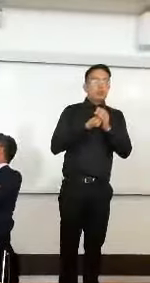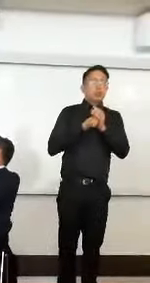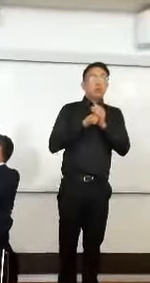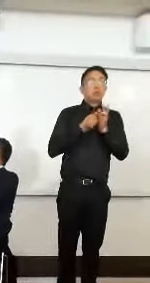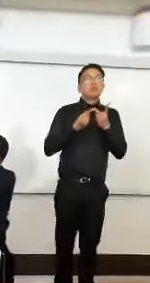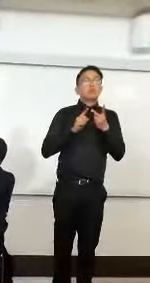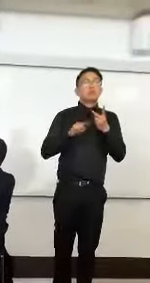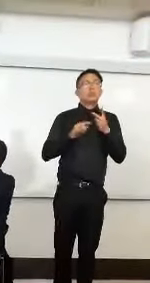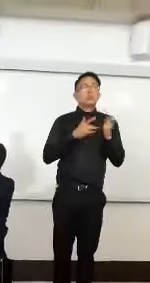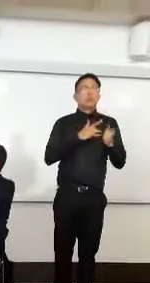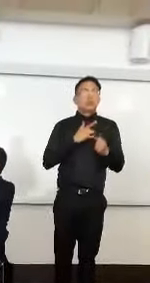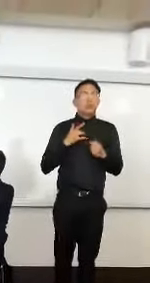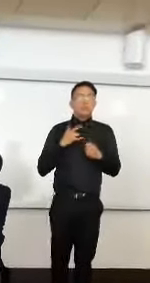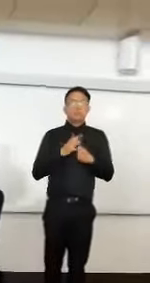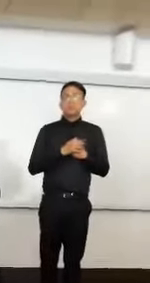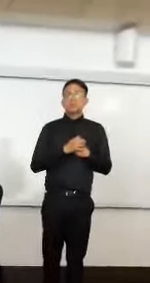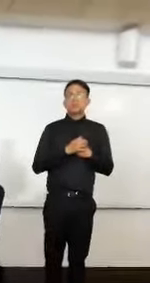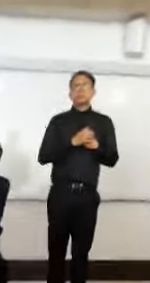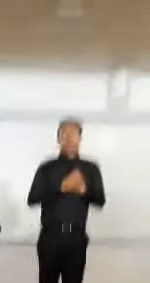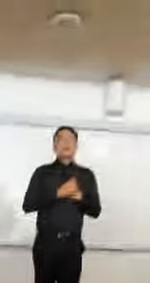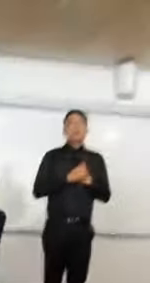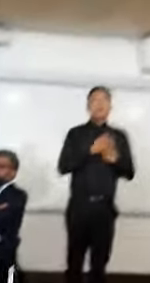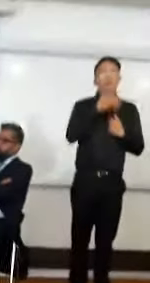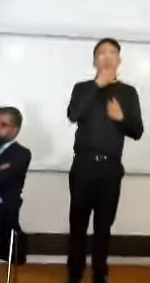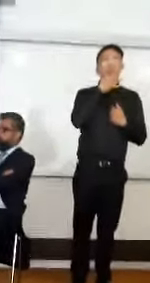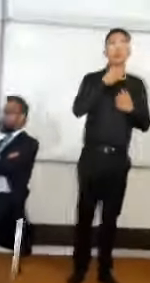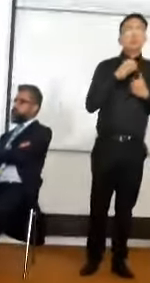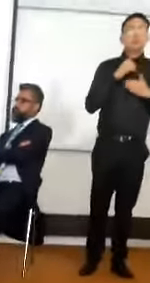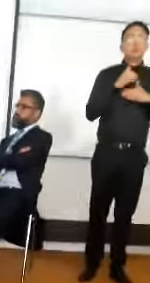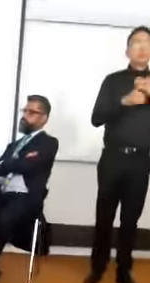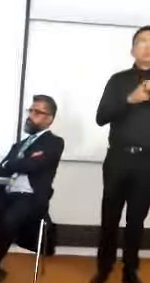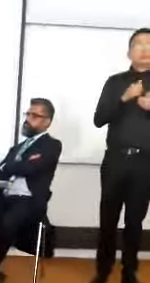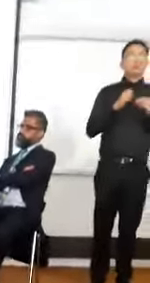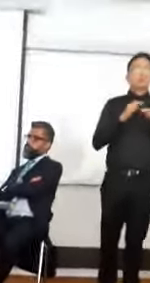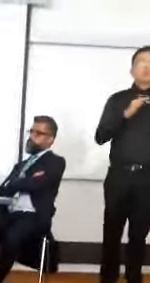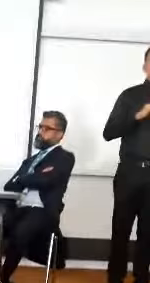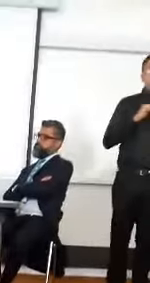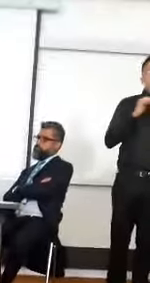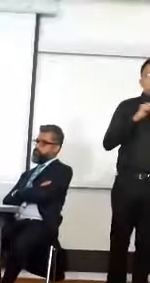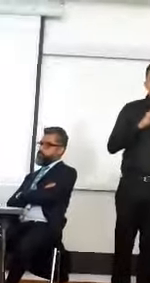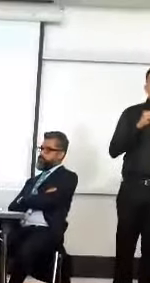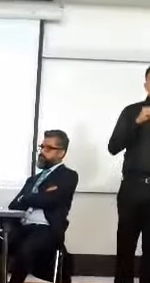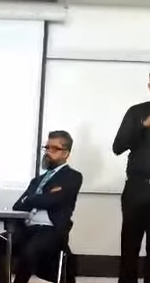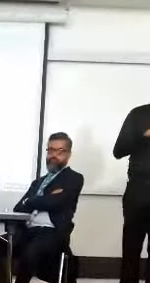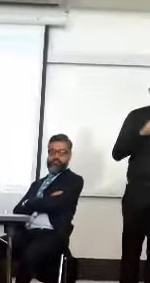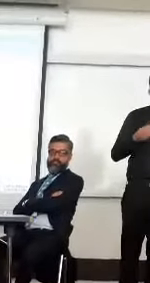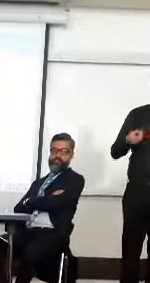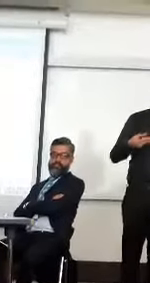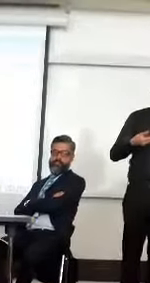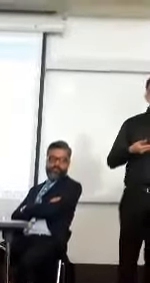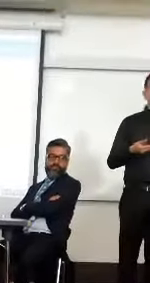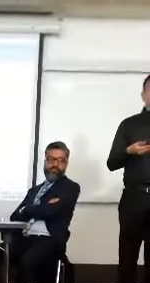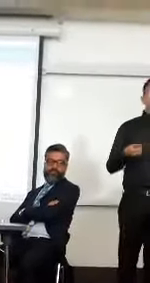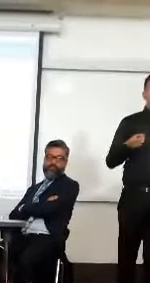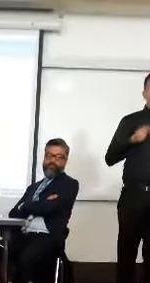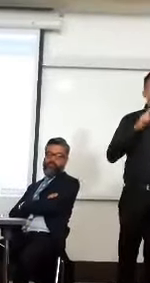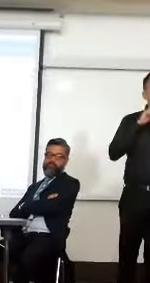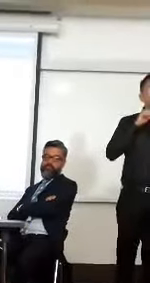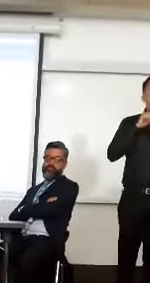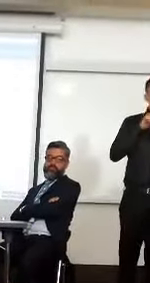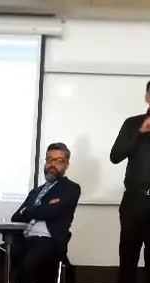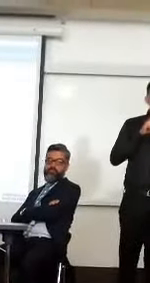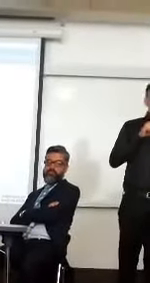Efectivamente, fue un proceso constructivo. Lo que se buscó claramente fue